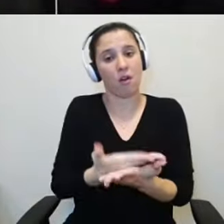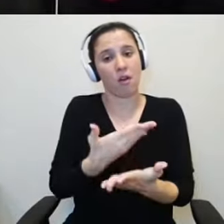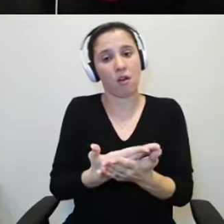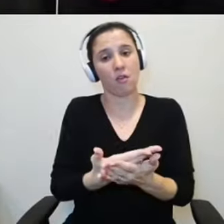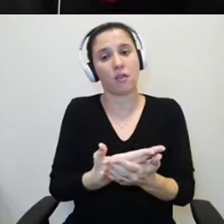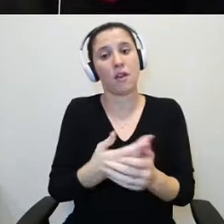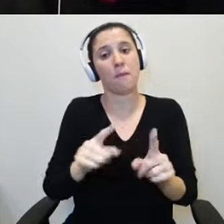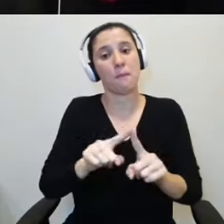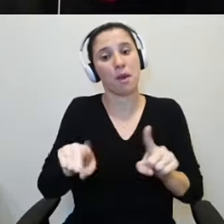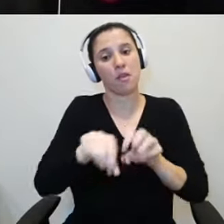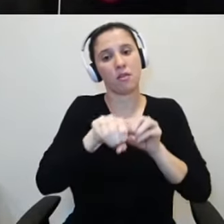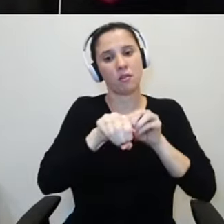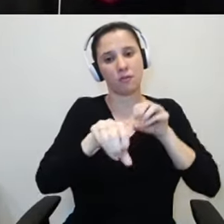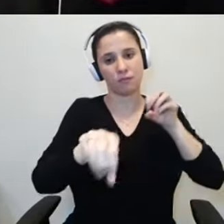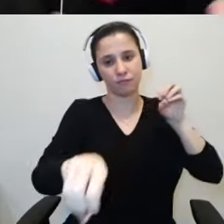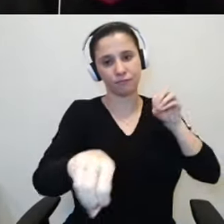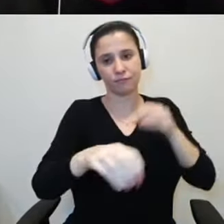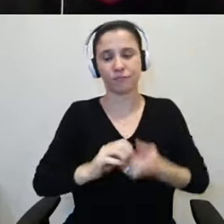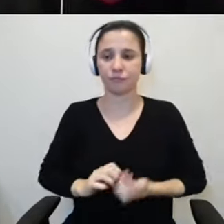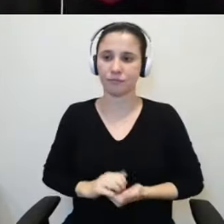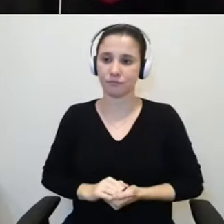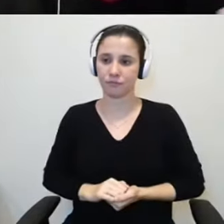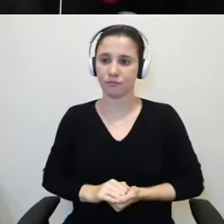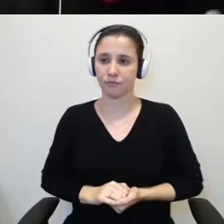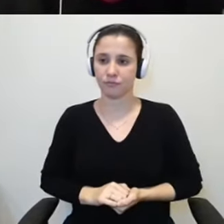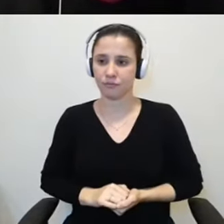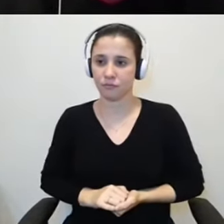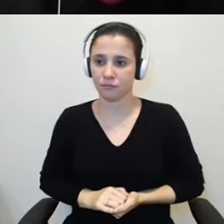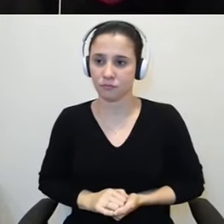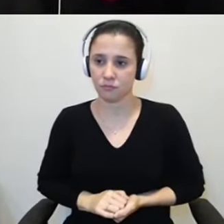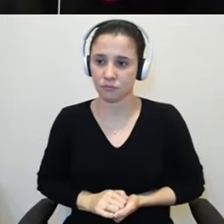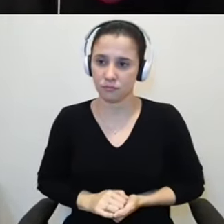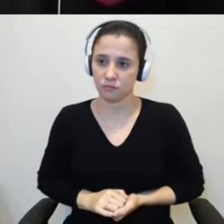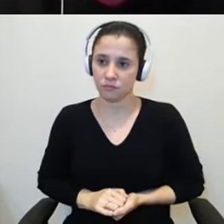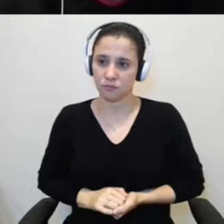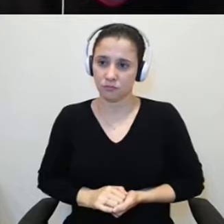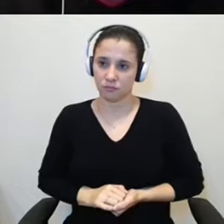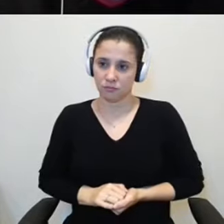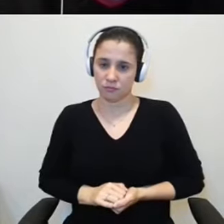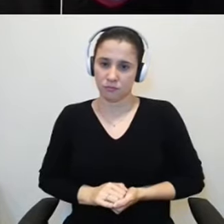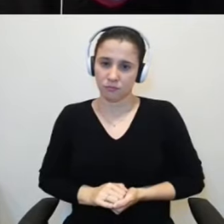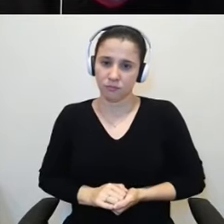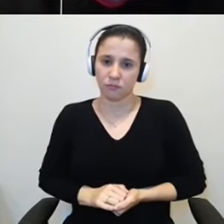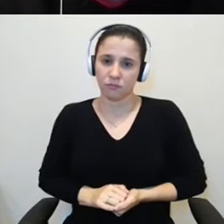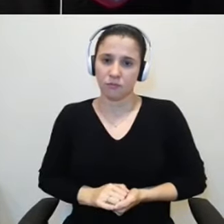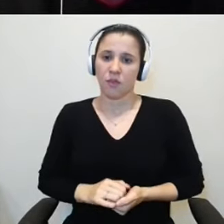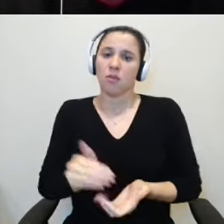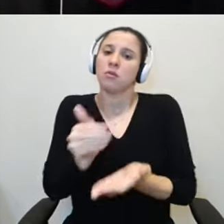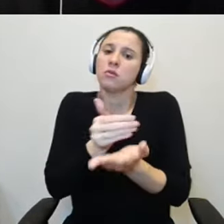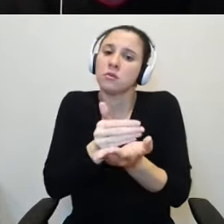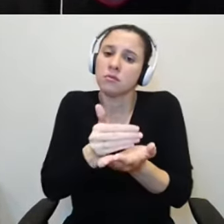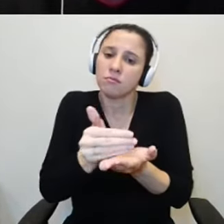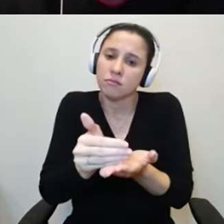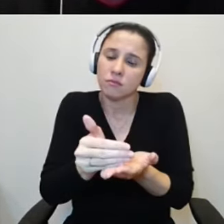gente, de maneira inicial, claro, essa fala inicial, eu acredito que a gente fica